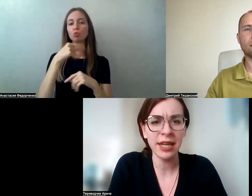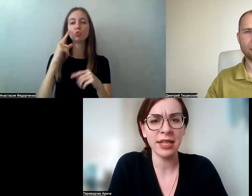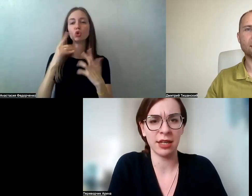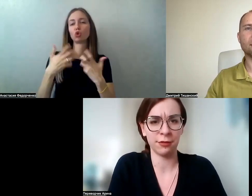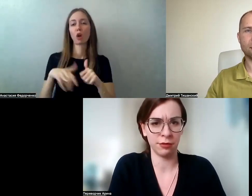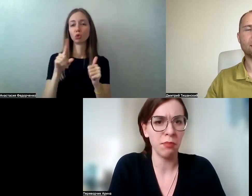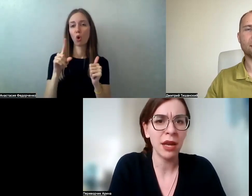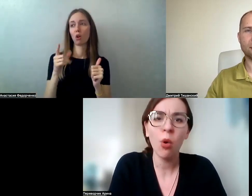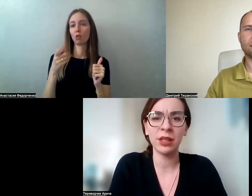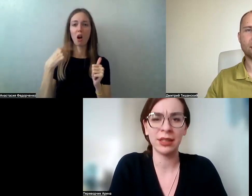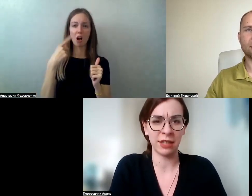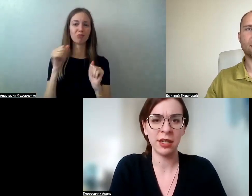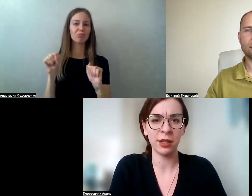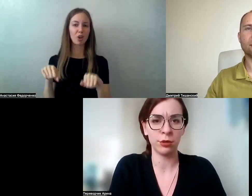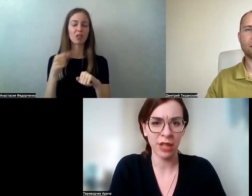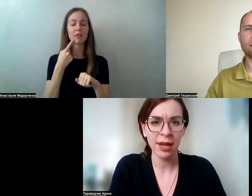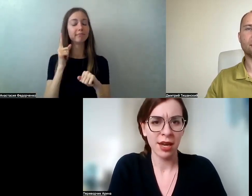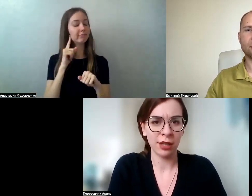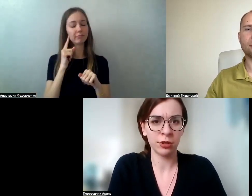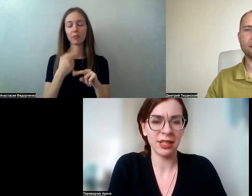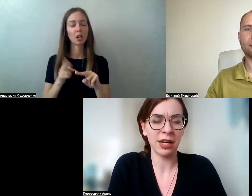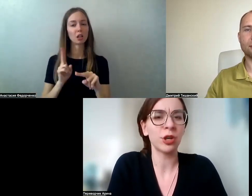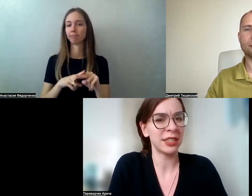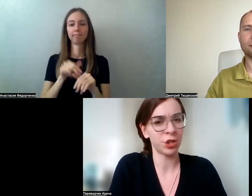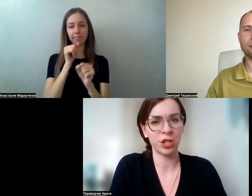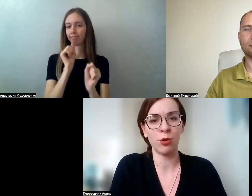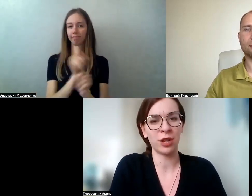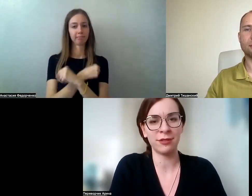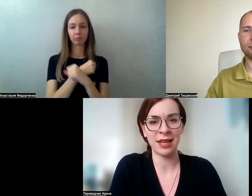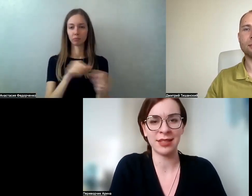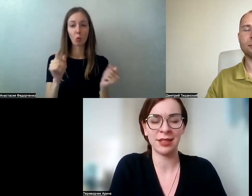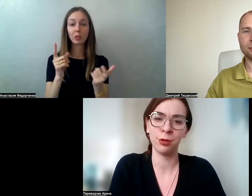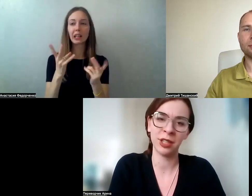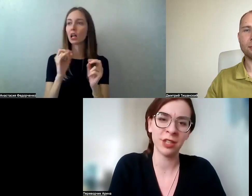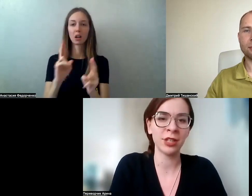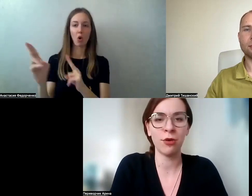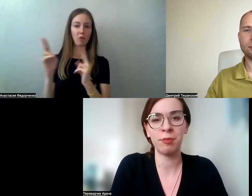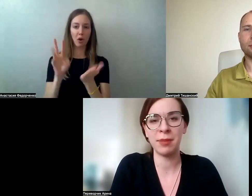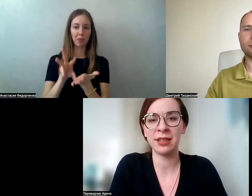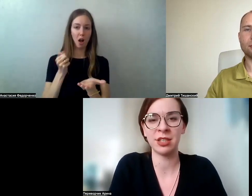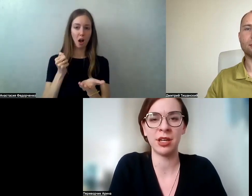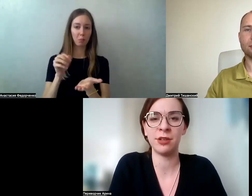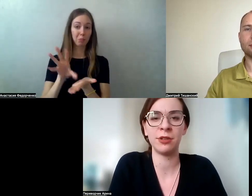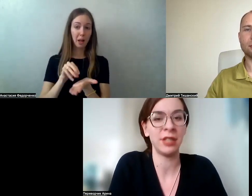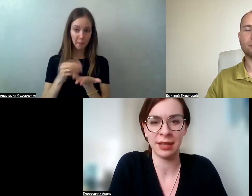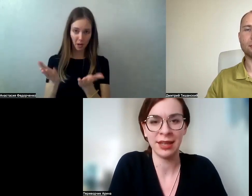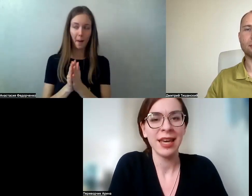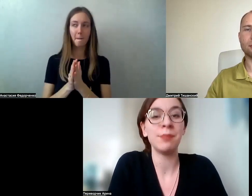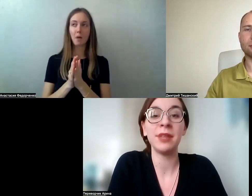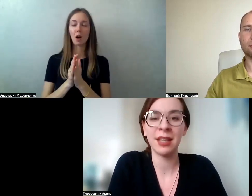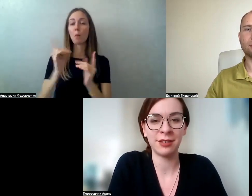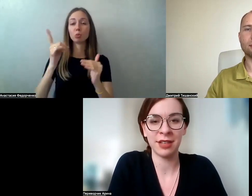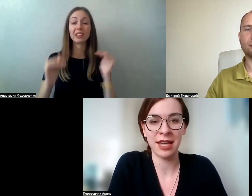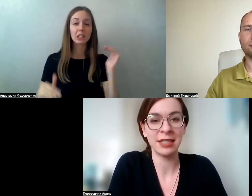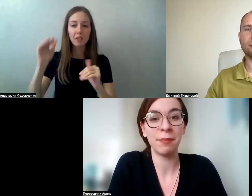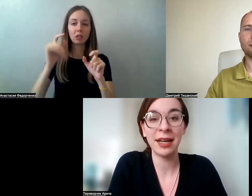сильных лидеров, миллионы таких великих людей, на которых слышащие могут равняться. У глухих же такого примера, к сожалению, нет. Им